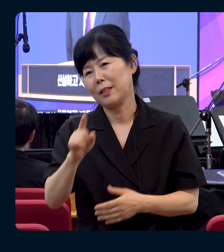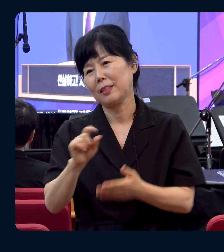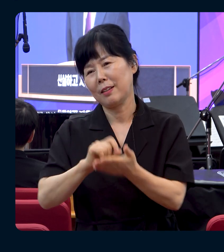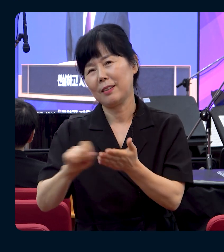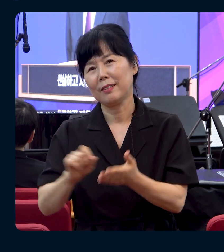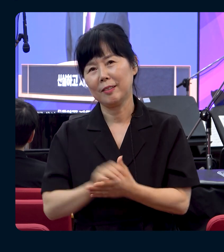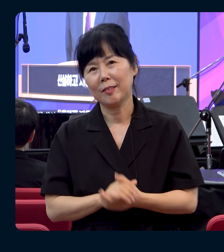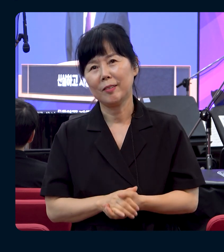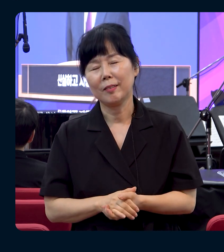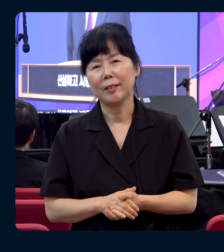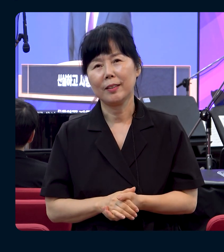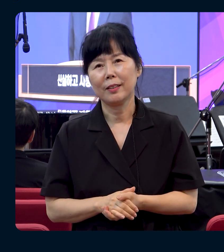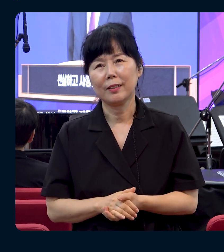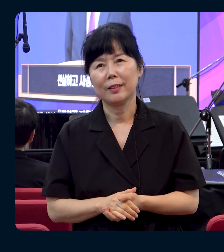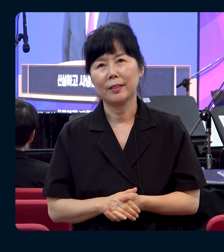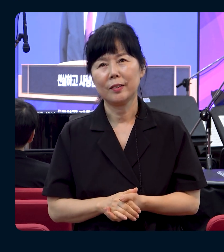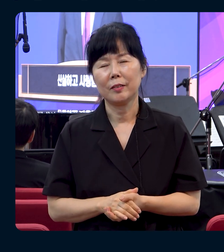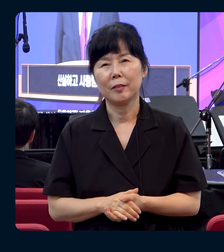신실하고 사랑받는 형제.